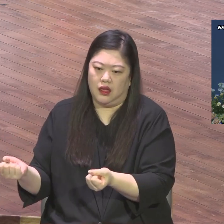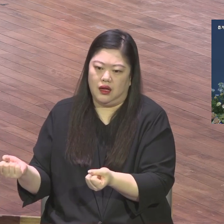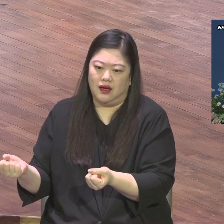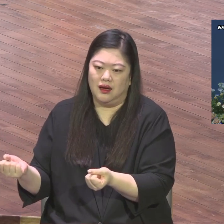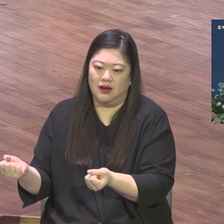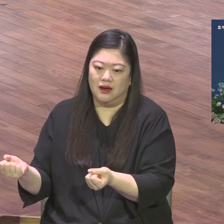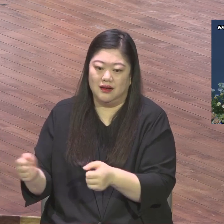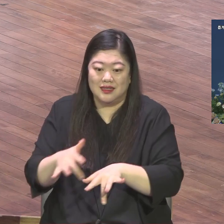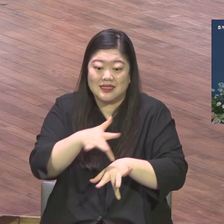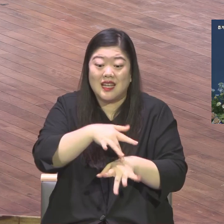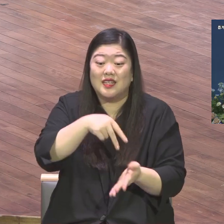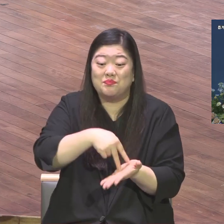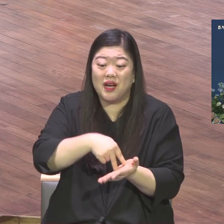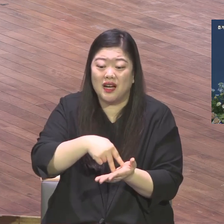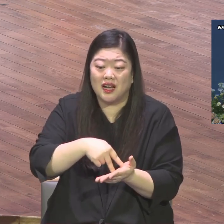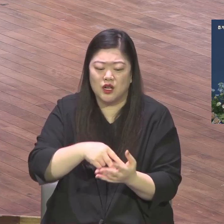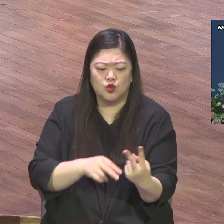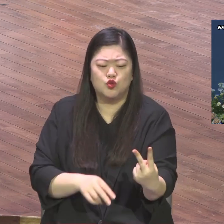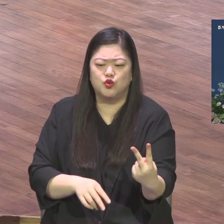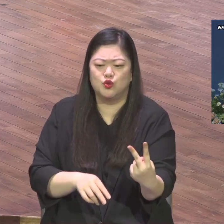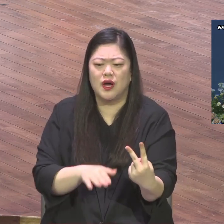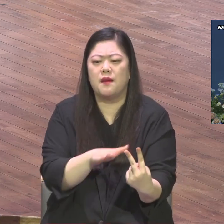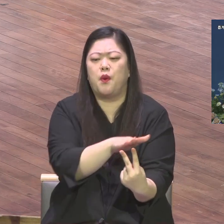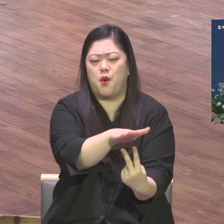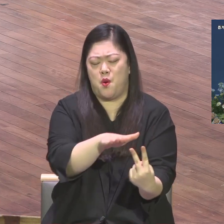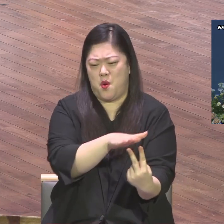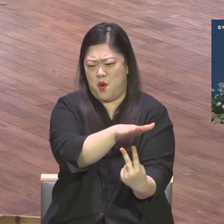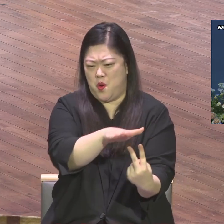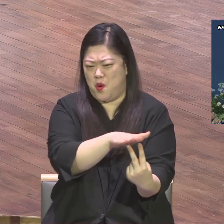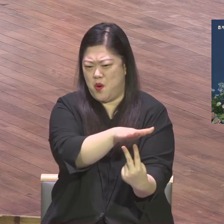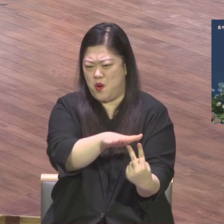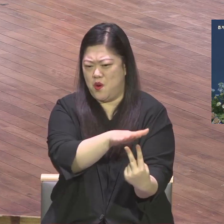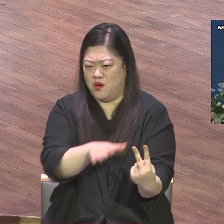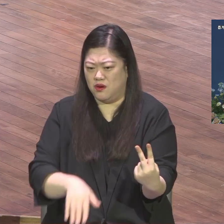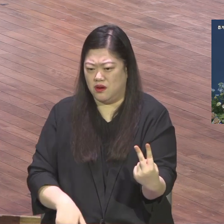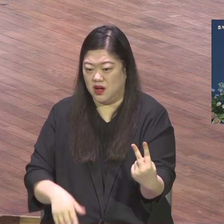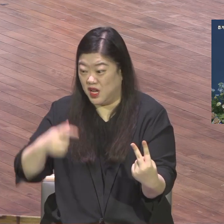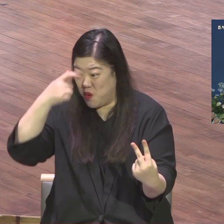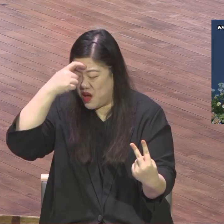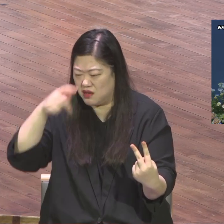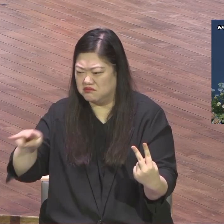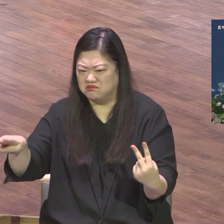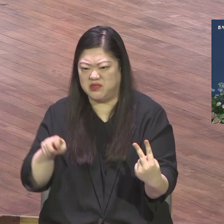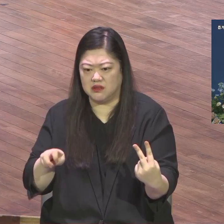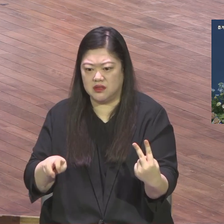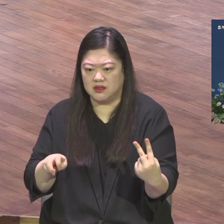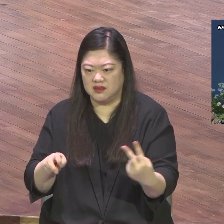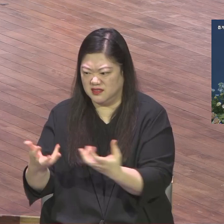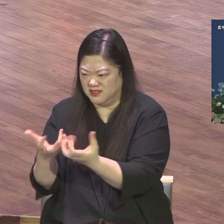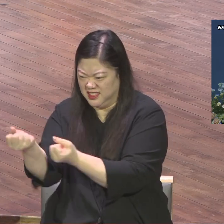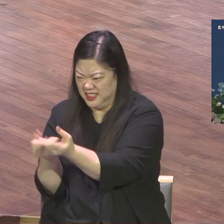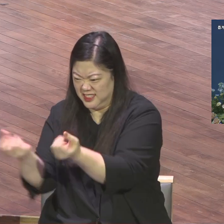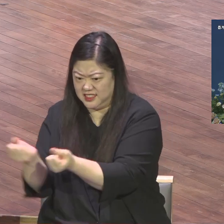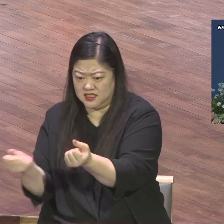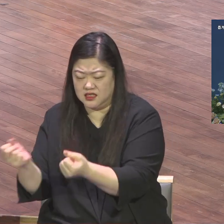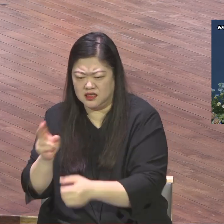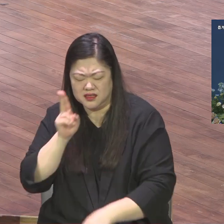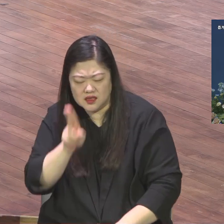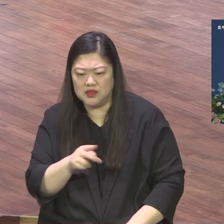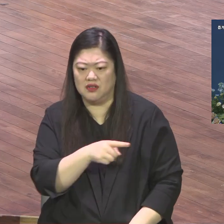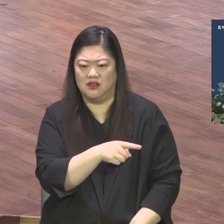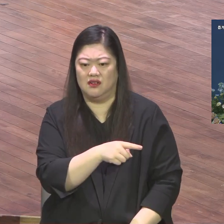사단이 집중 공격 대상이 교회와 가정이다 하는 것을 여러분 눈을 뜨고 잘 보시길